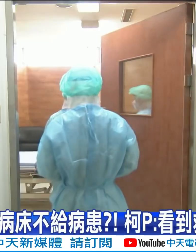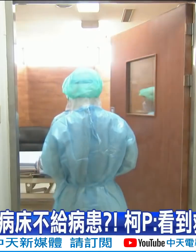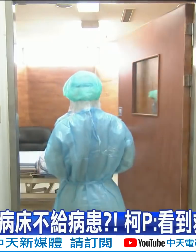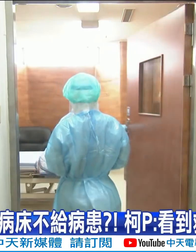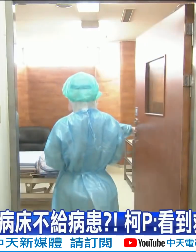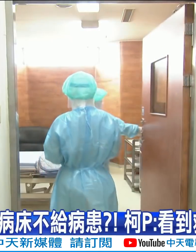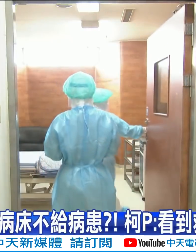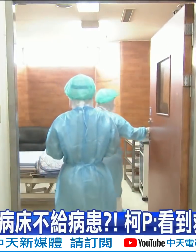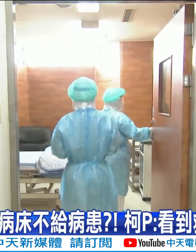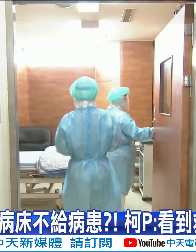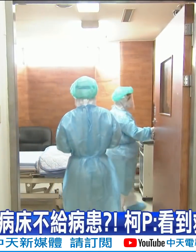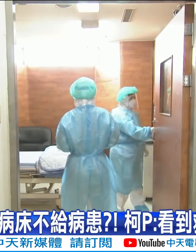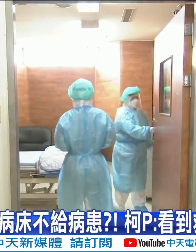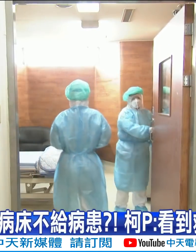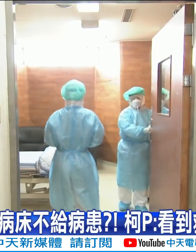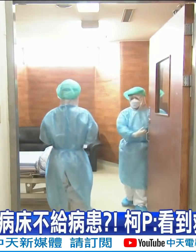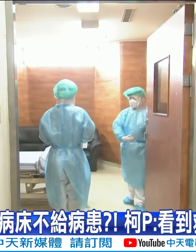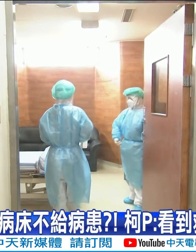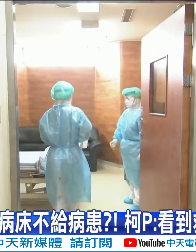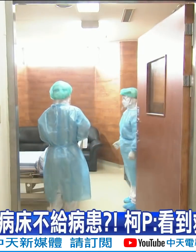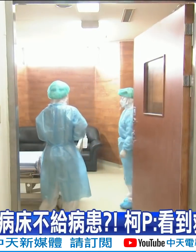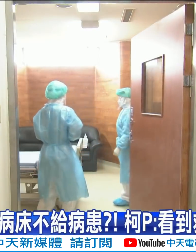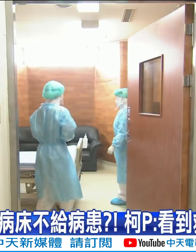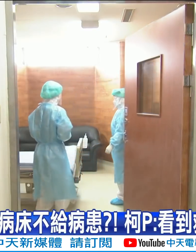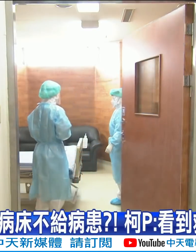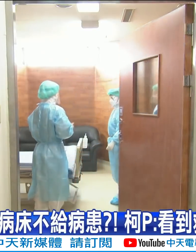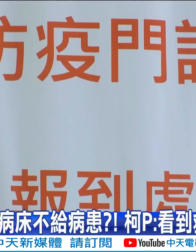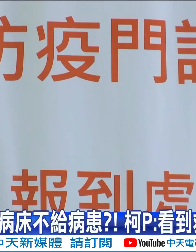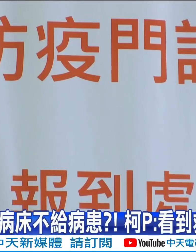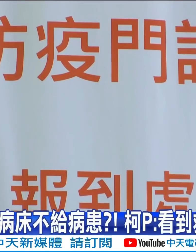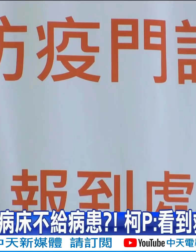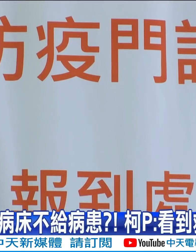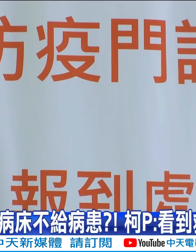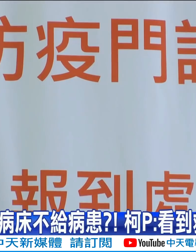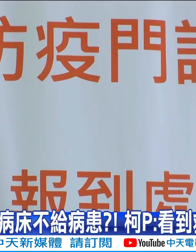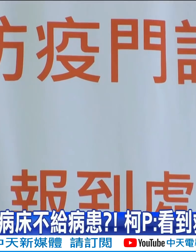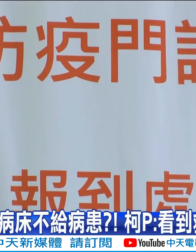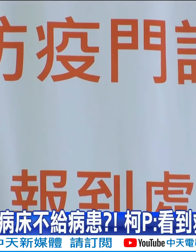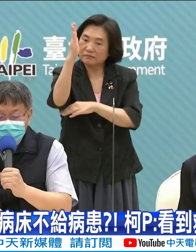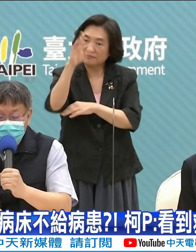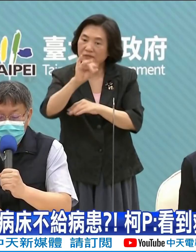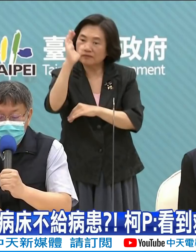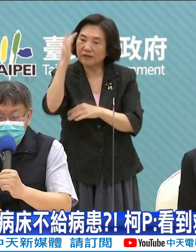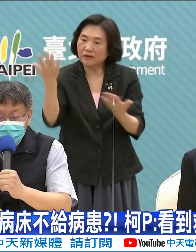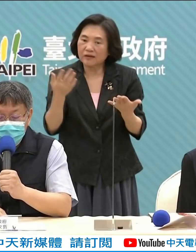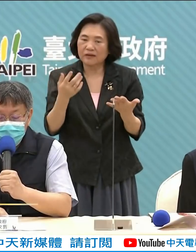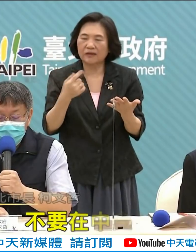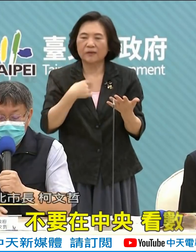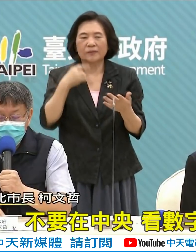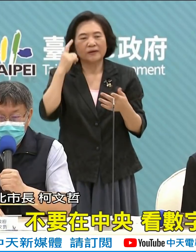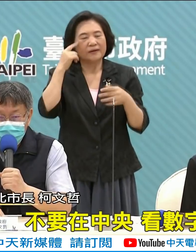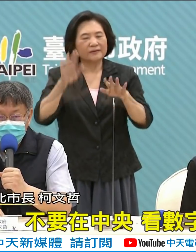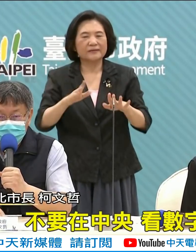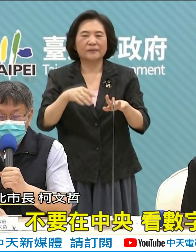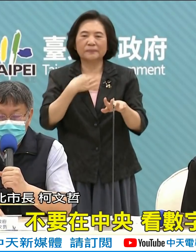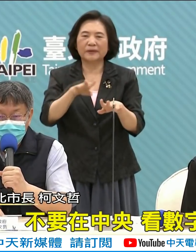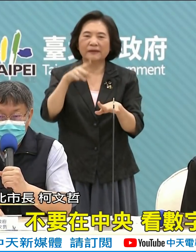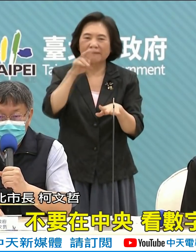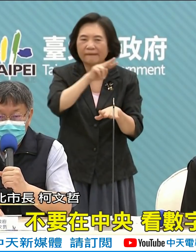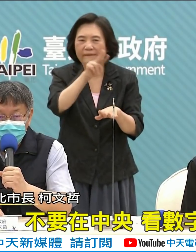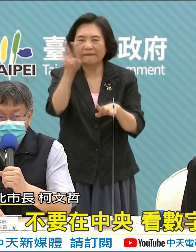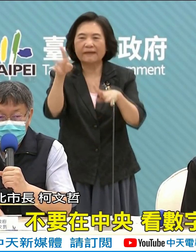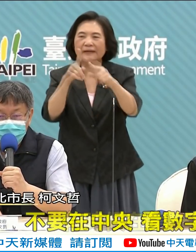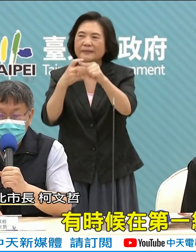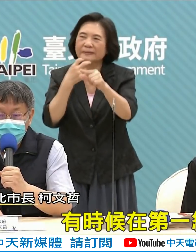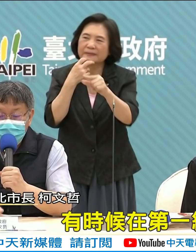抬出去。是中央协调病房出问题，还是你说有病床够，根本不能相信？ 不要在中央看数字说